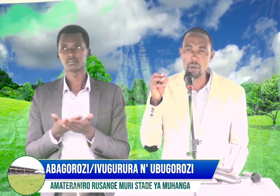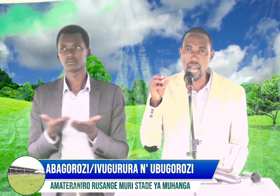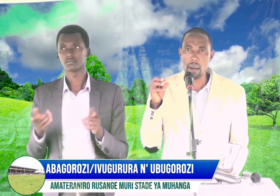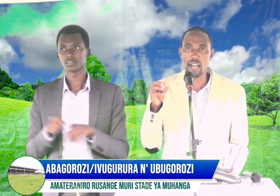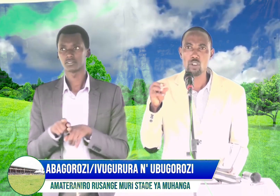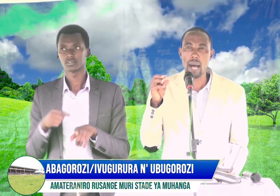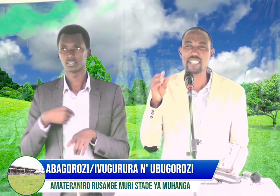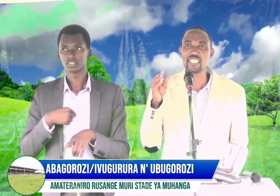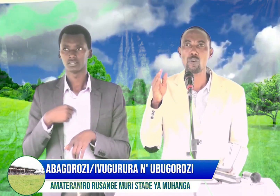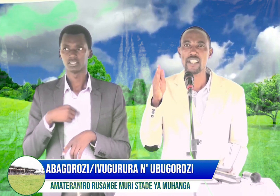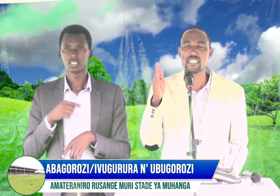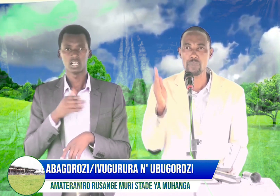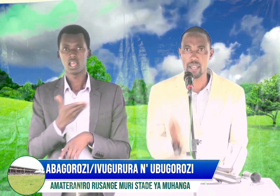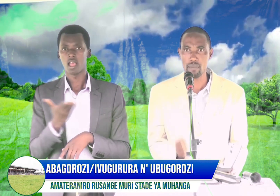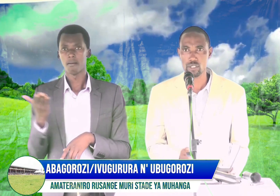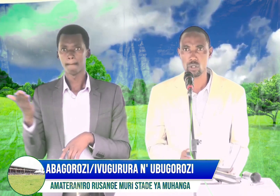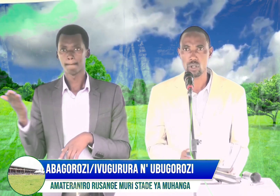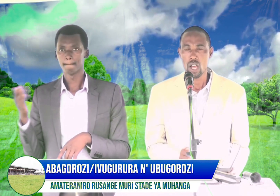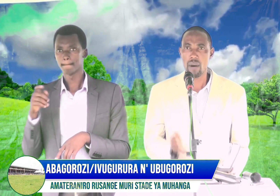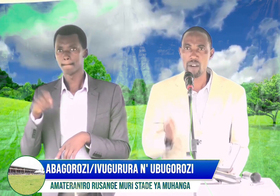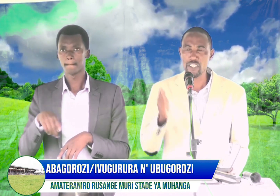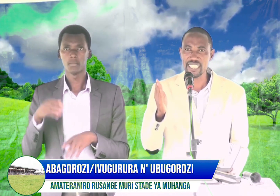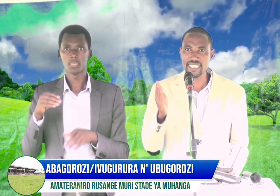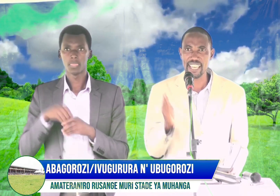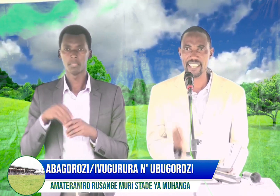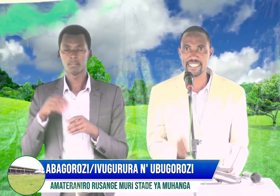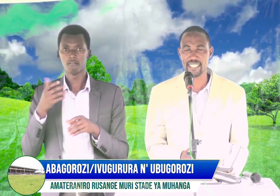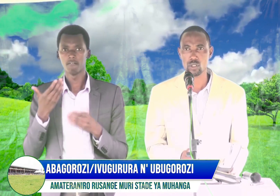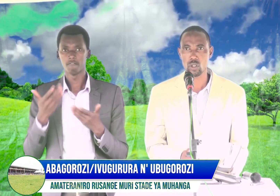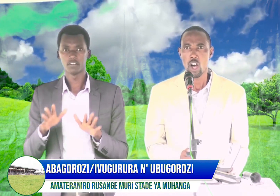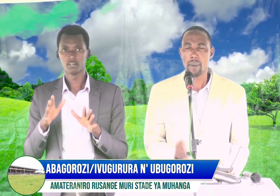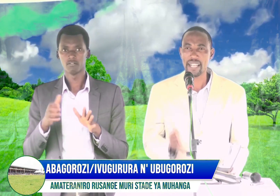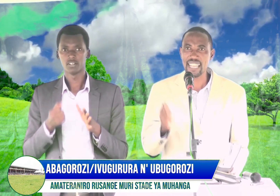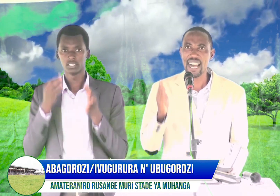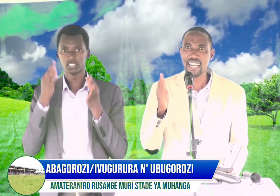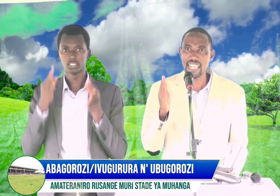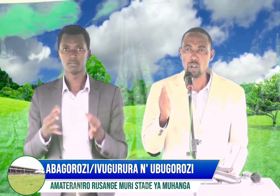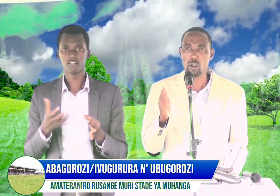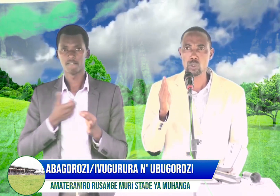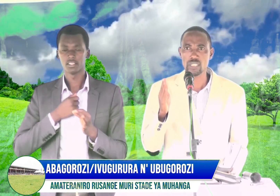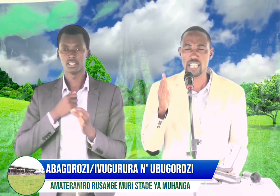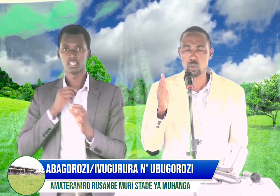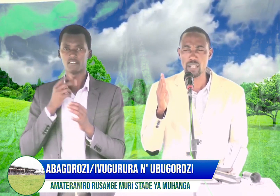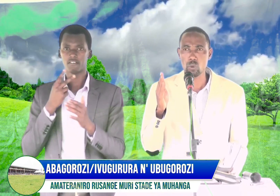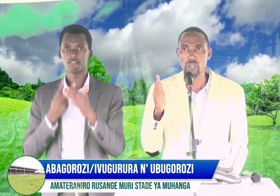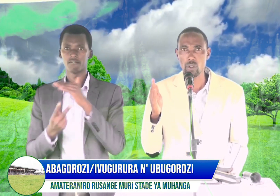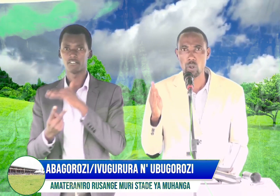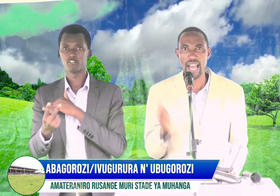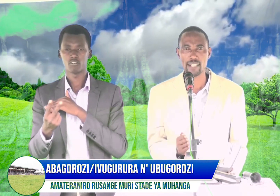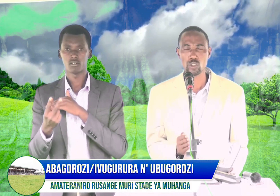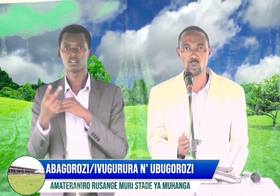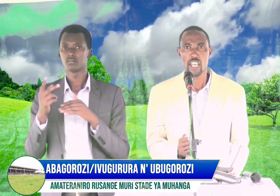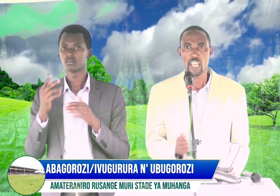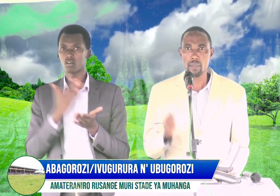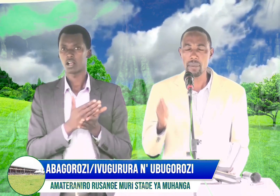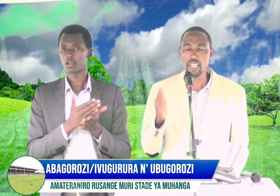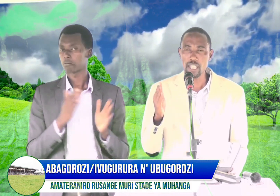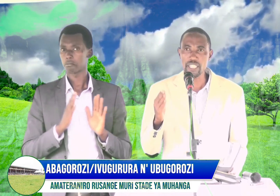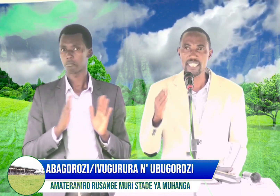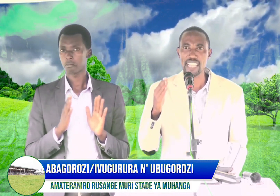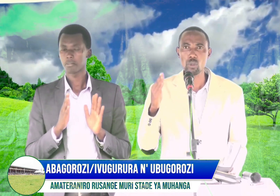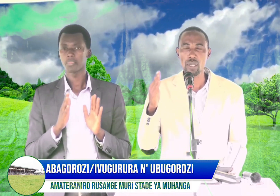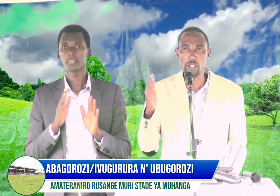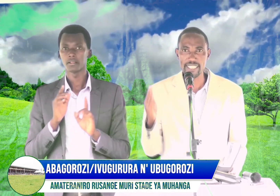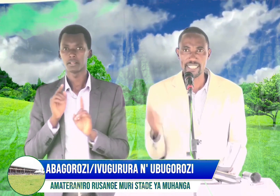ngo tube muri aba bantu bamaze gufata ibyemezo bafite icyerekezo batahagarikwa ngo duteshuke ku ntego yacu ibibi